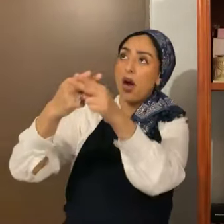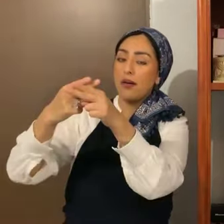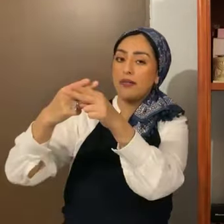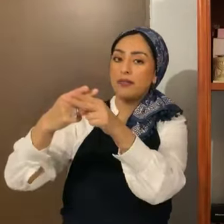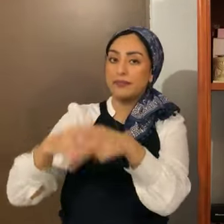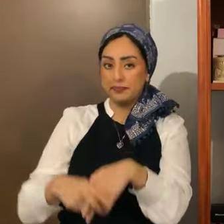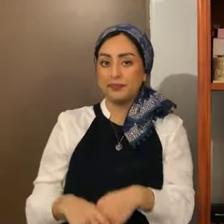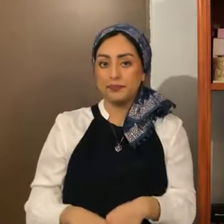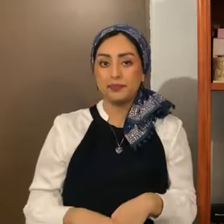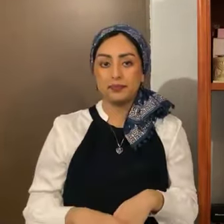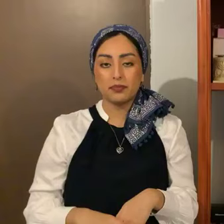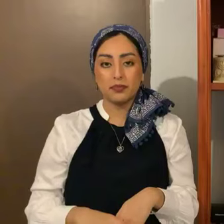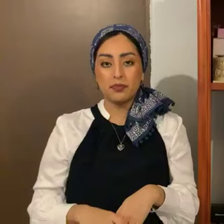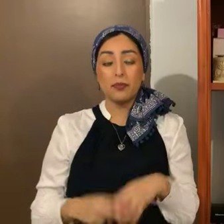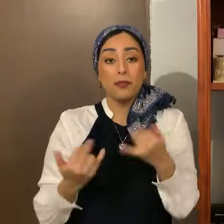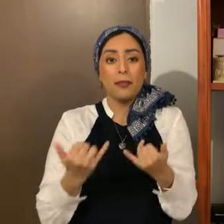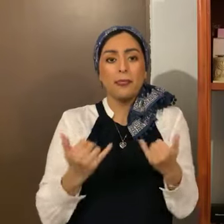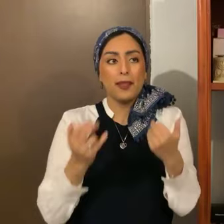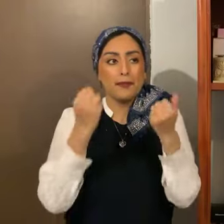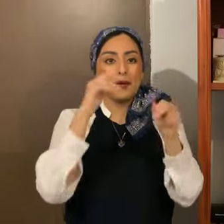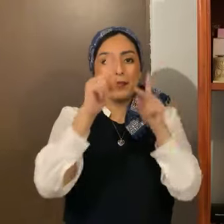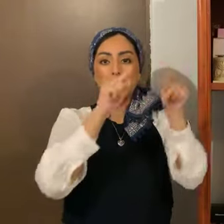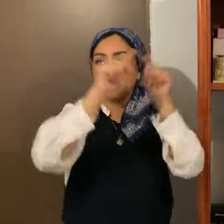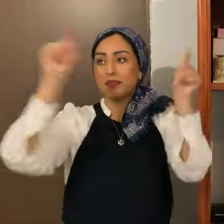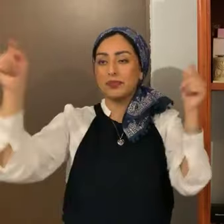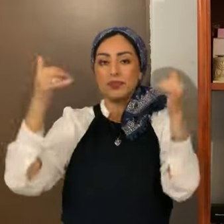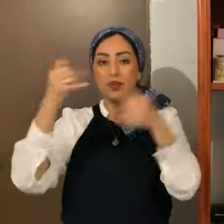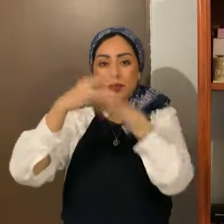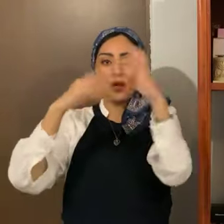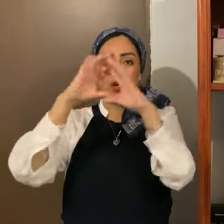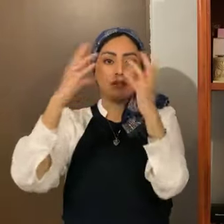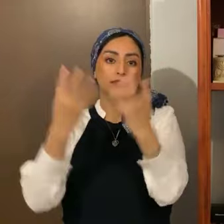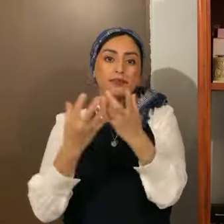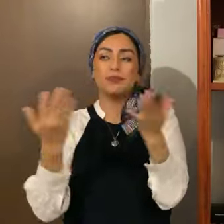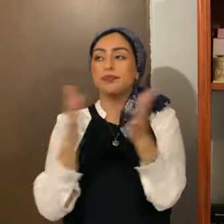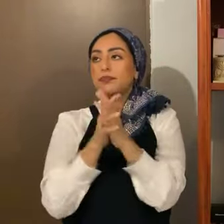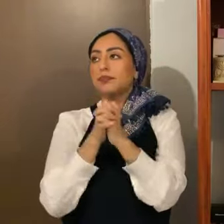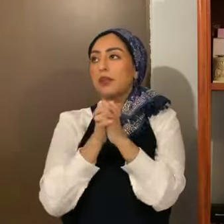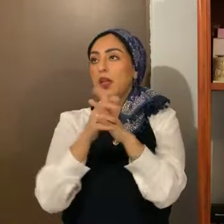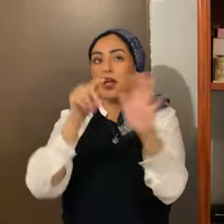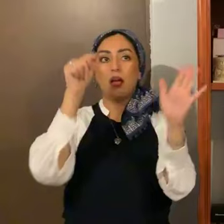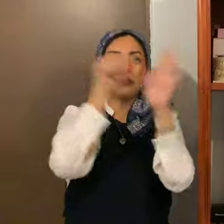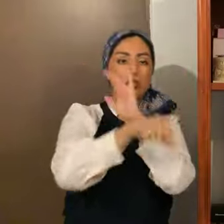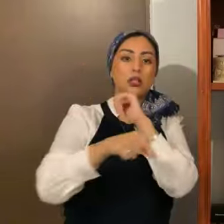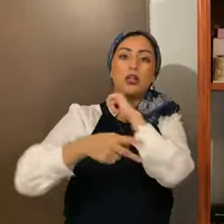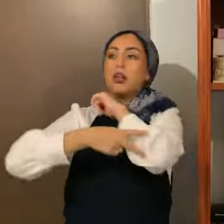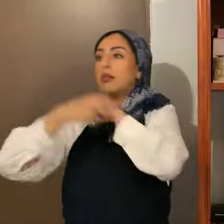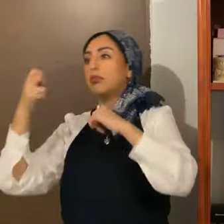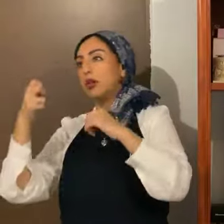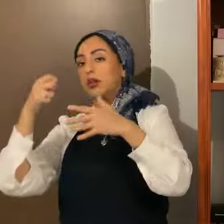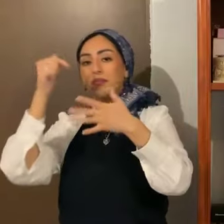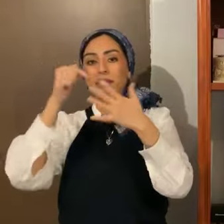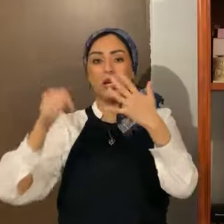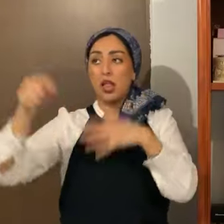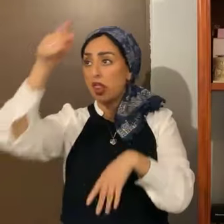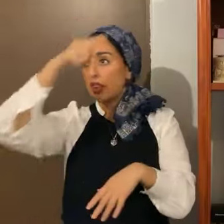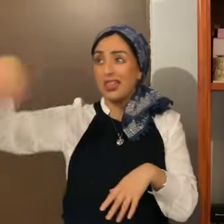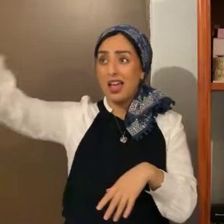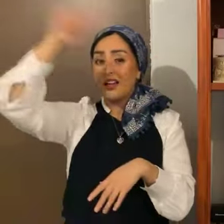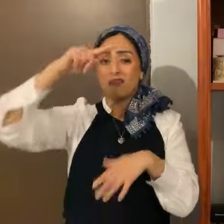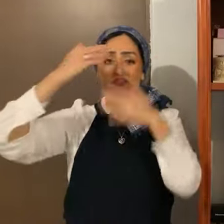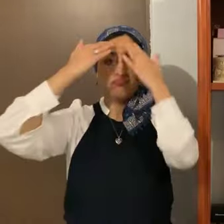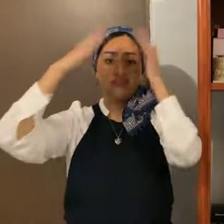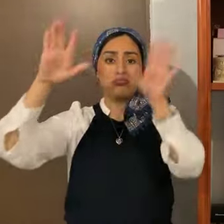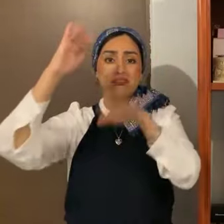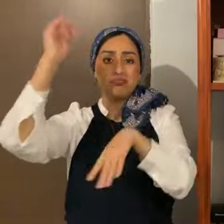que ahorita anda haciendo cosas muy malas, asesinando, violando, etcétera, etcétera, ellos no toman en cuenta al Eterno.